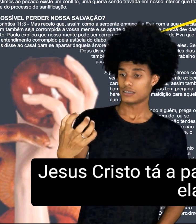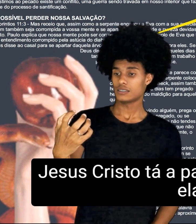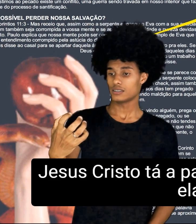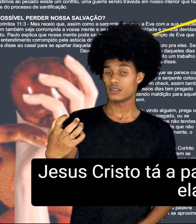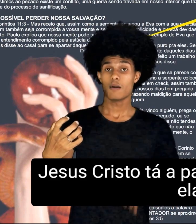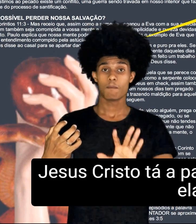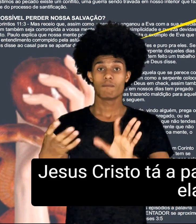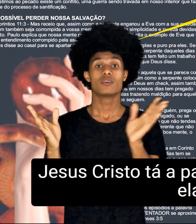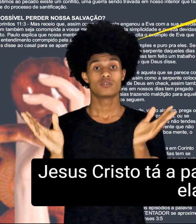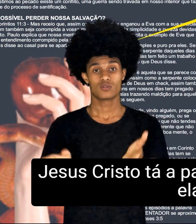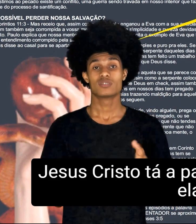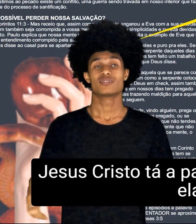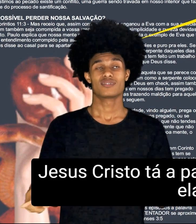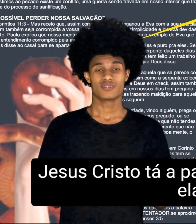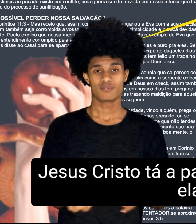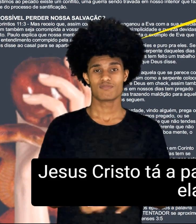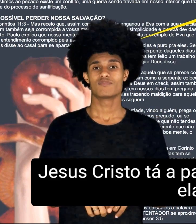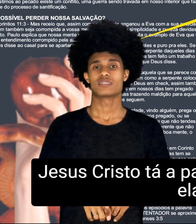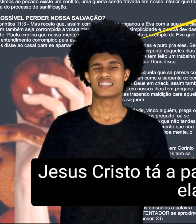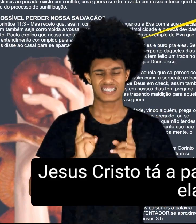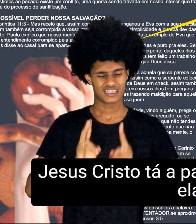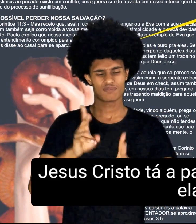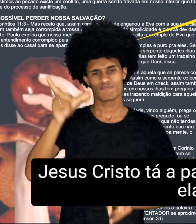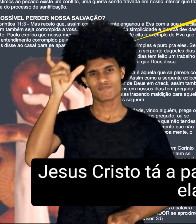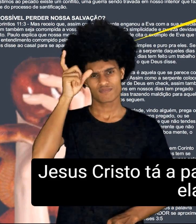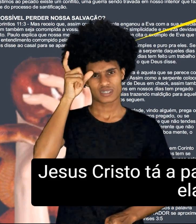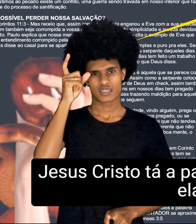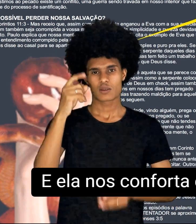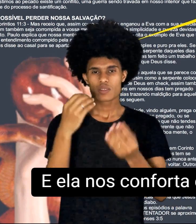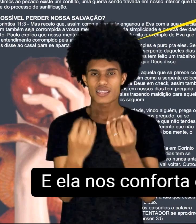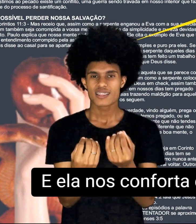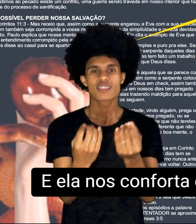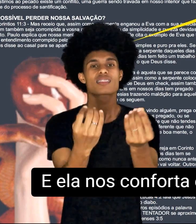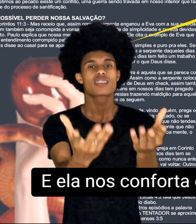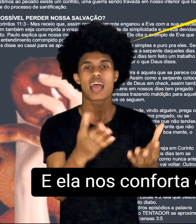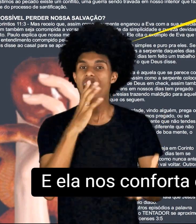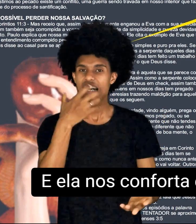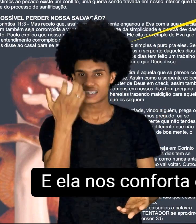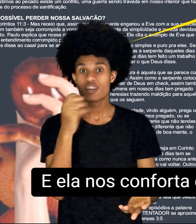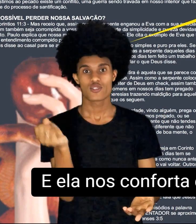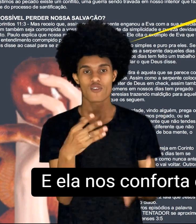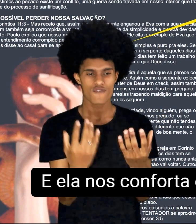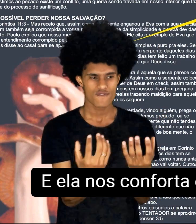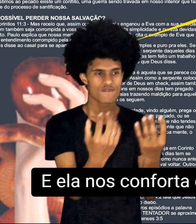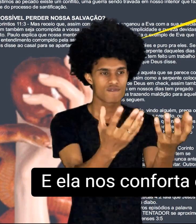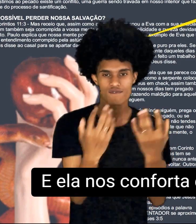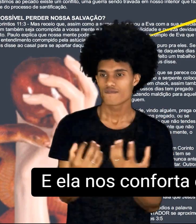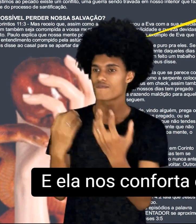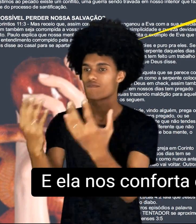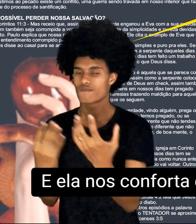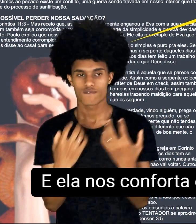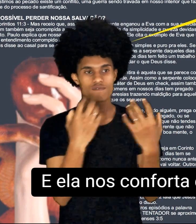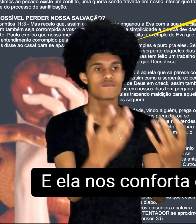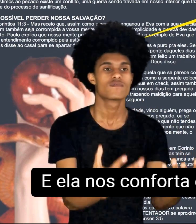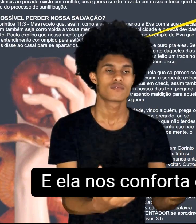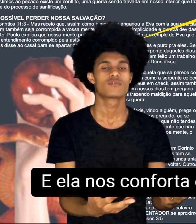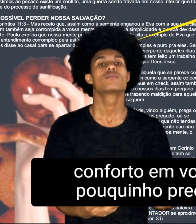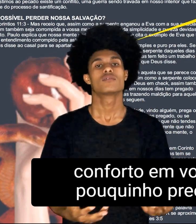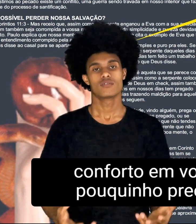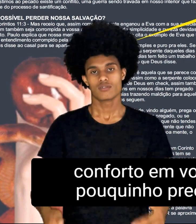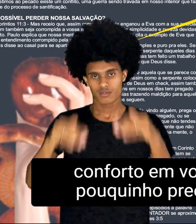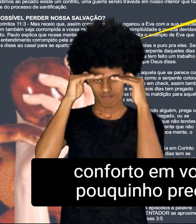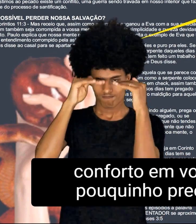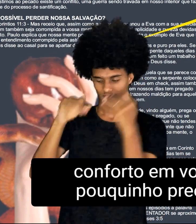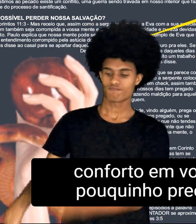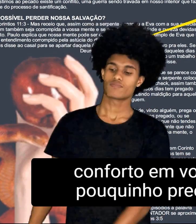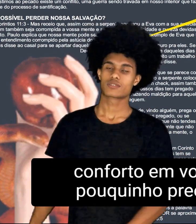Senhor Jesus Cristo, tá? A palavra de Deus, ela nos exorta, ela nos edifica, tá? E ela nos conforta. Então, palavra que não causa conforto